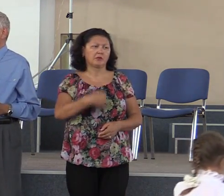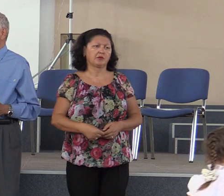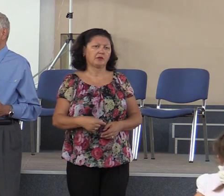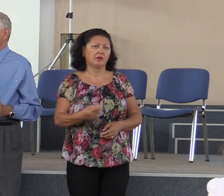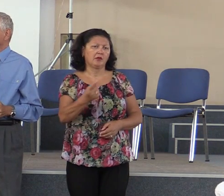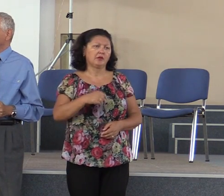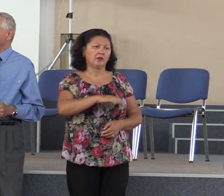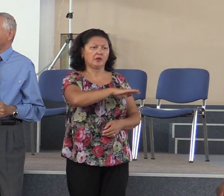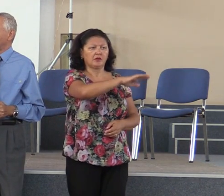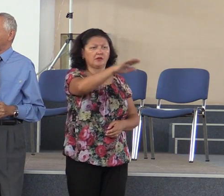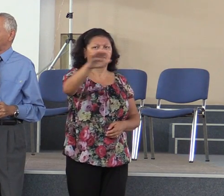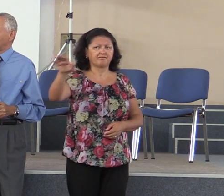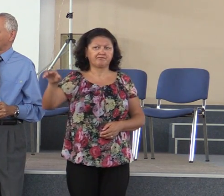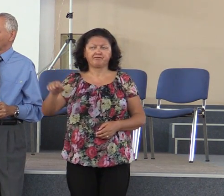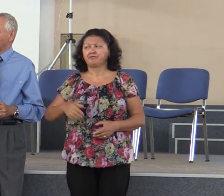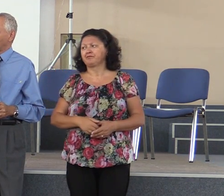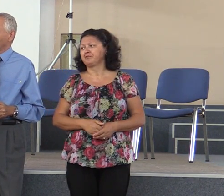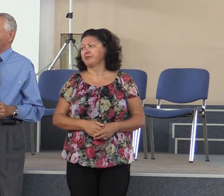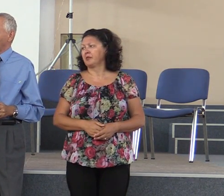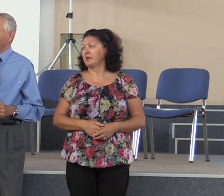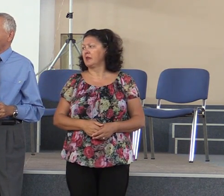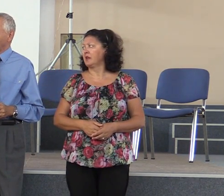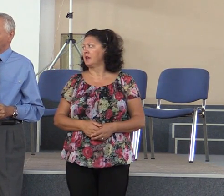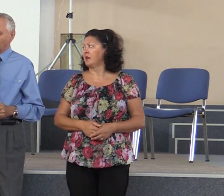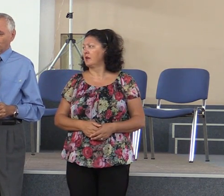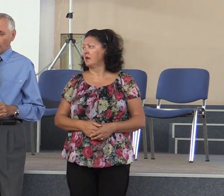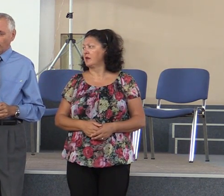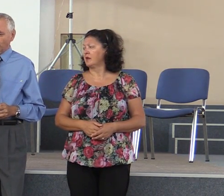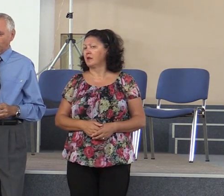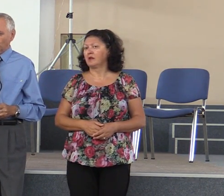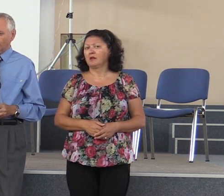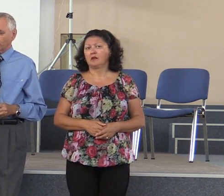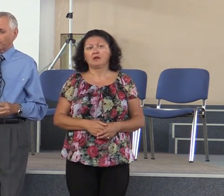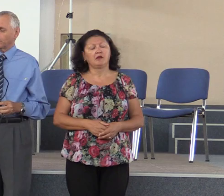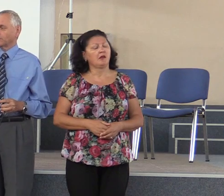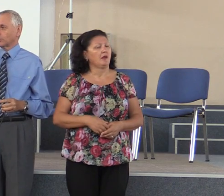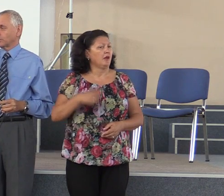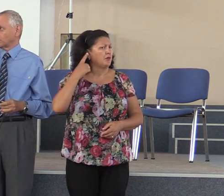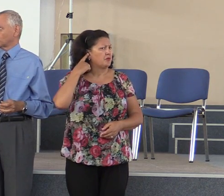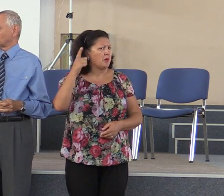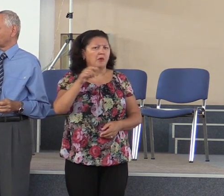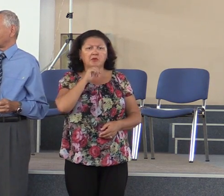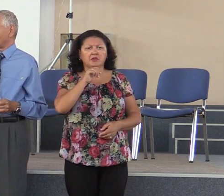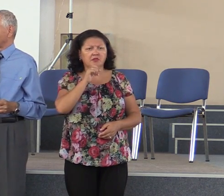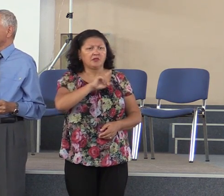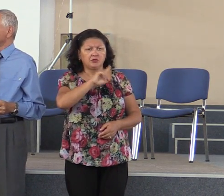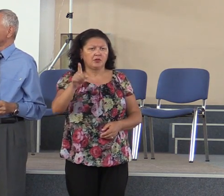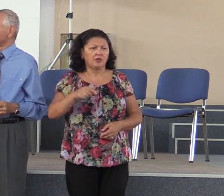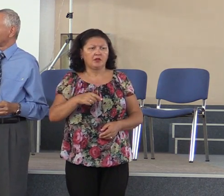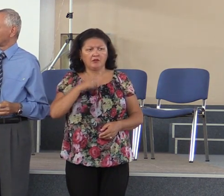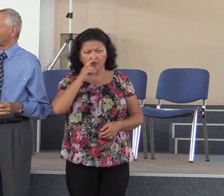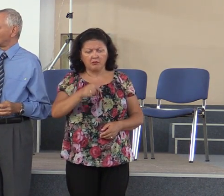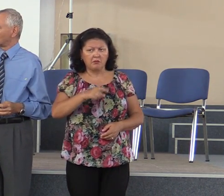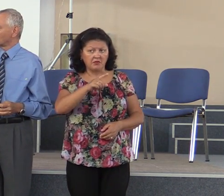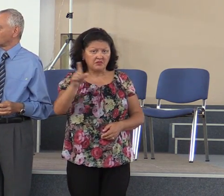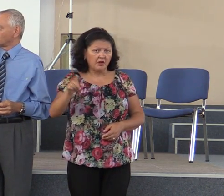lume. I never heard anyone talk like you talk. Nu am auzit niciodată pe nimeni vorbind cum vorbești tu. But I